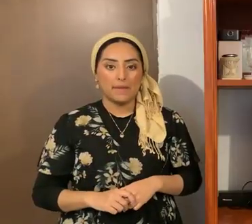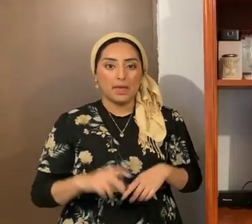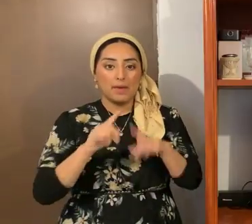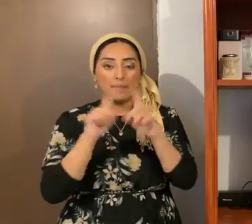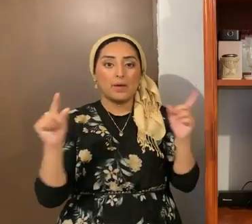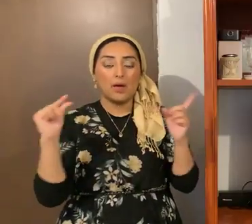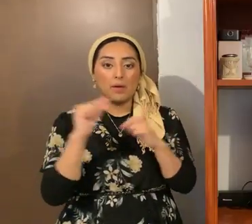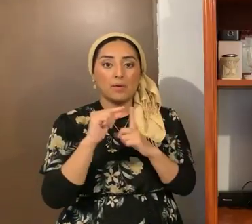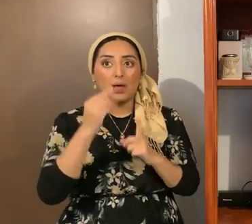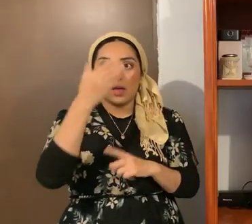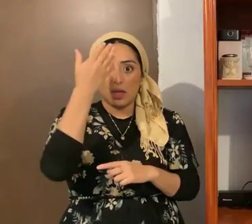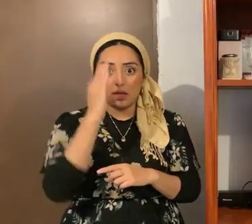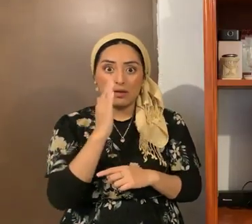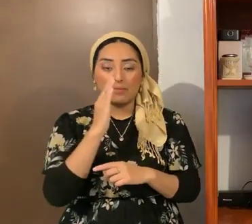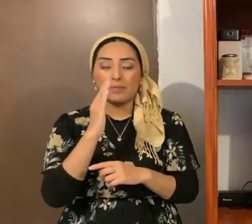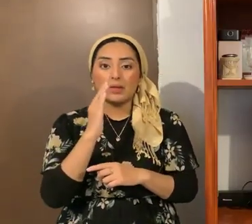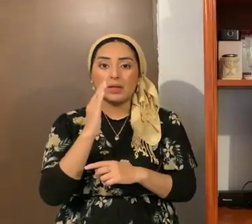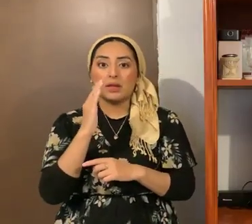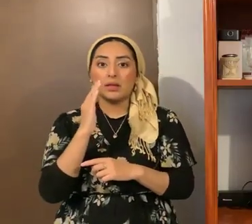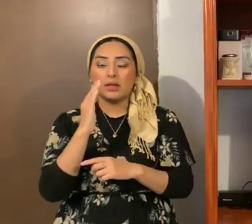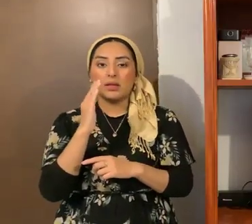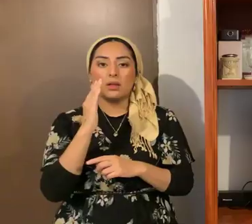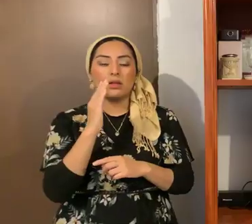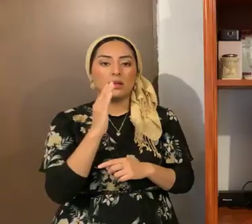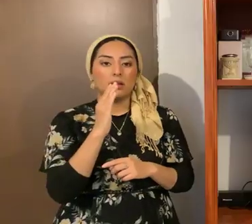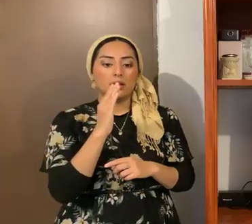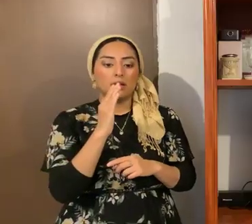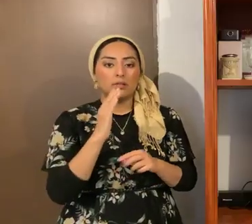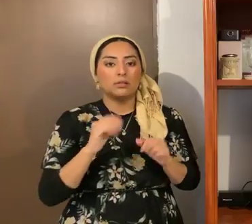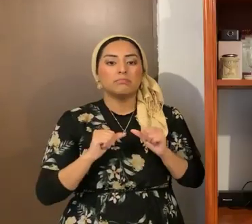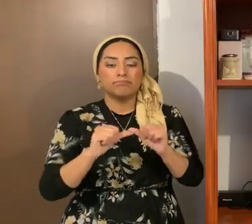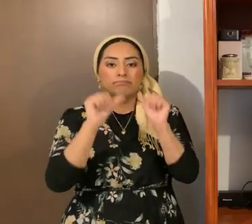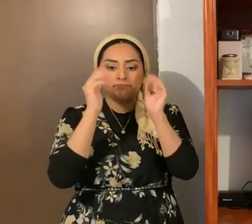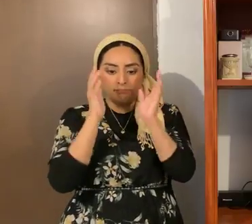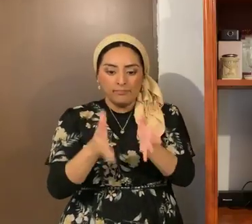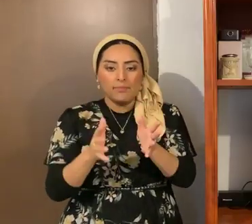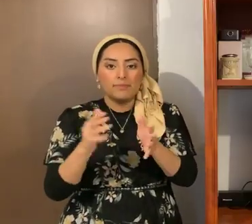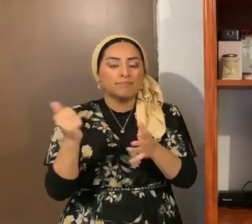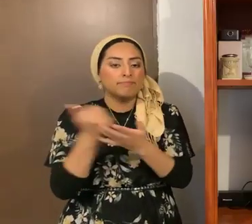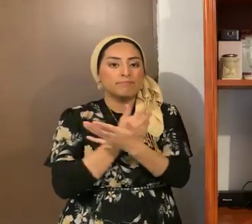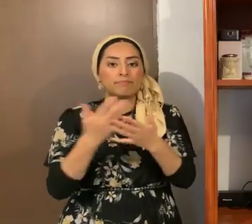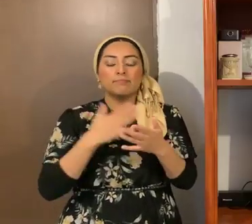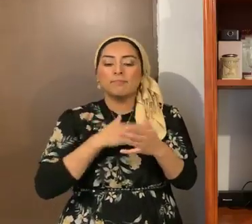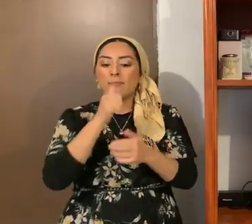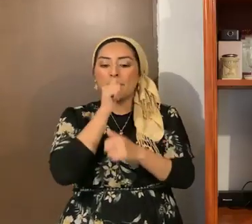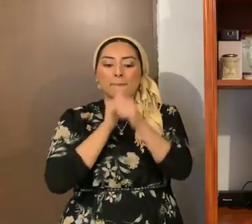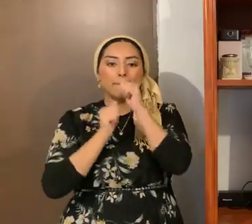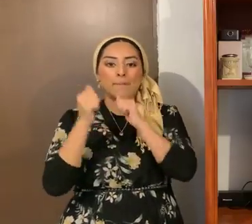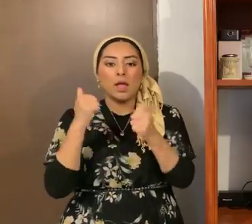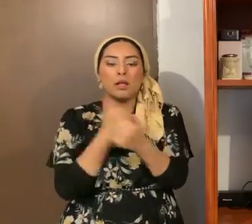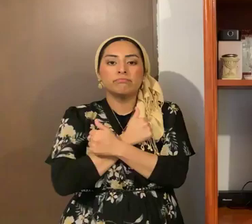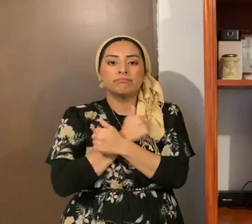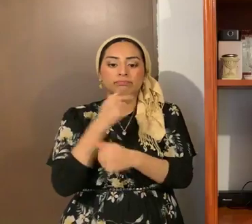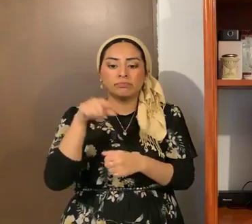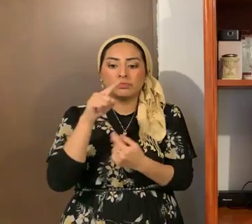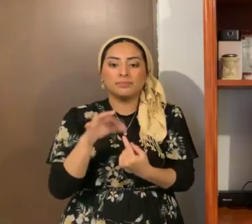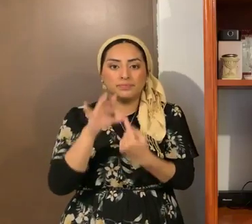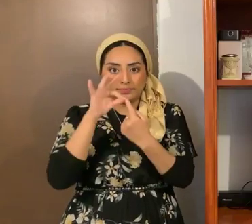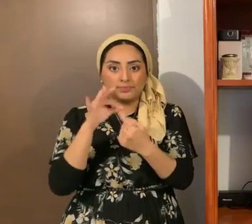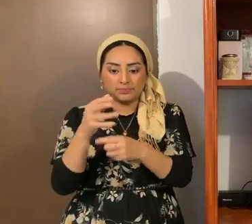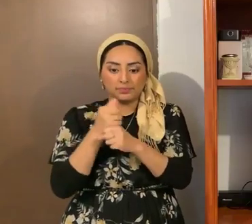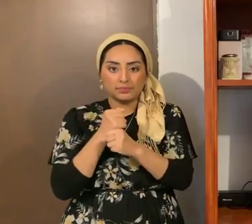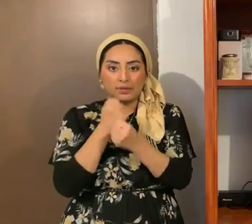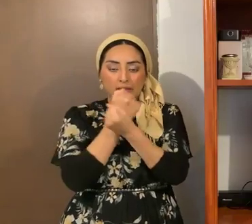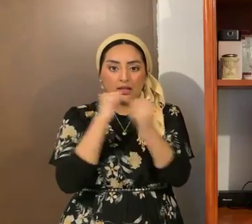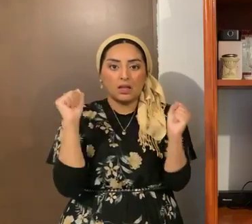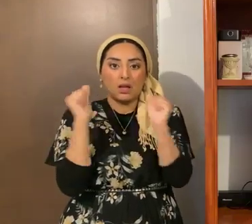la palabra de Elohim no está presa. Por tanto, todo lo soporto por amor a los escogidos, para que ellos también obtengan la